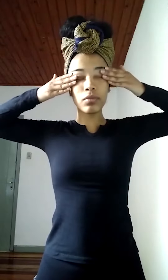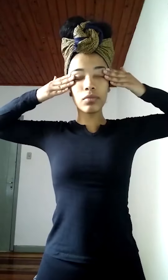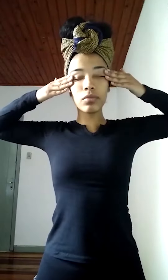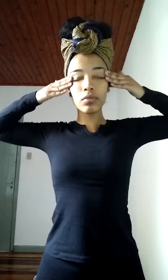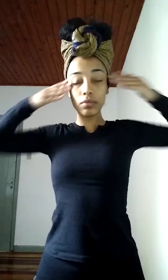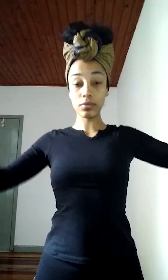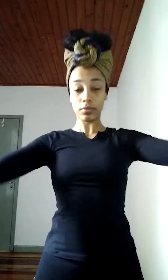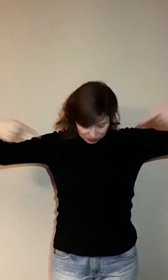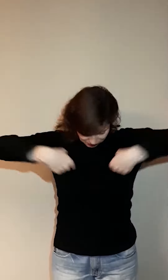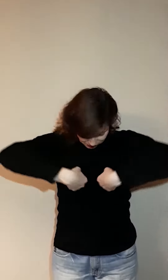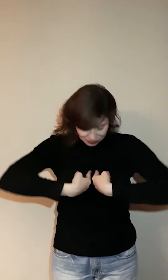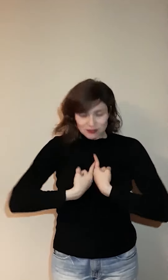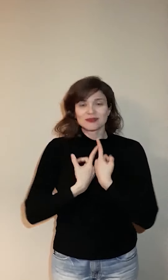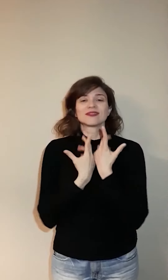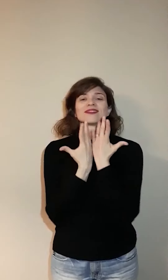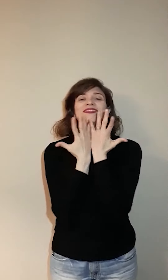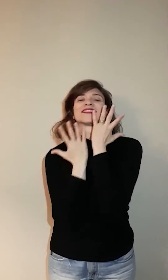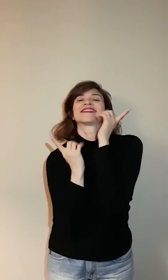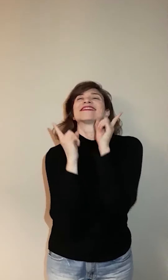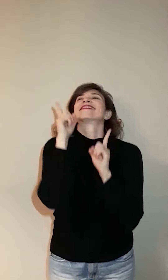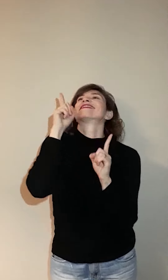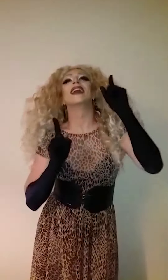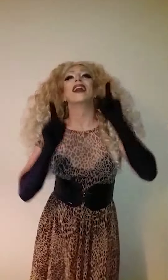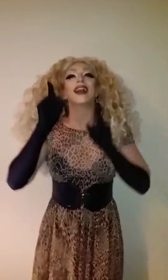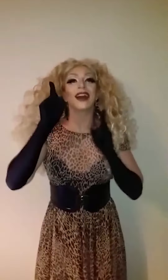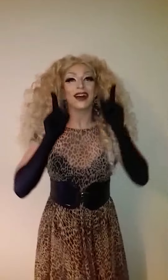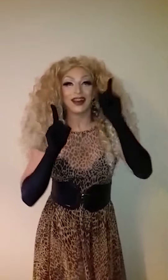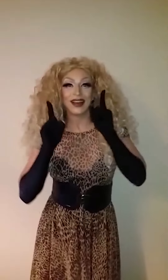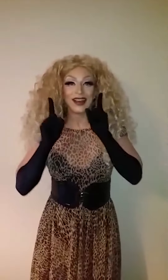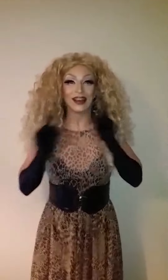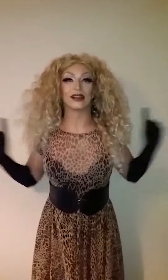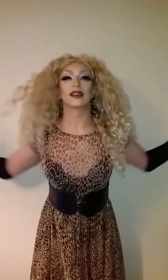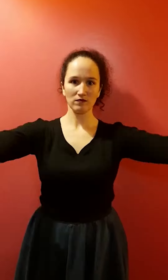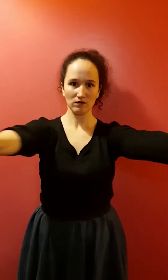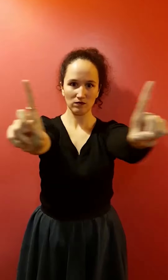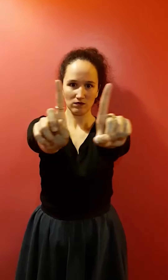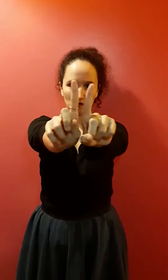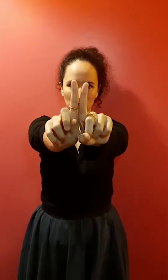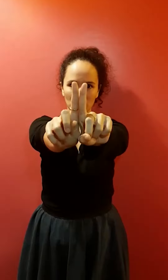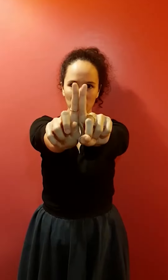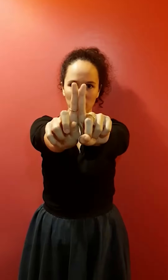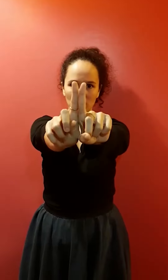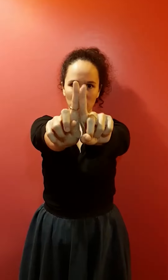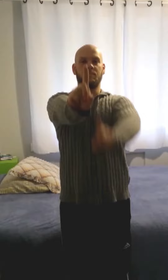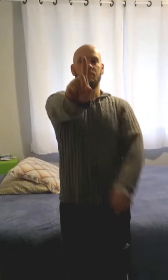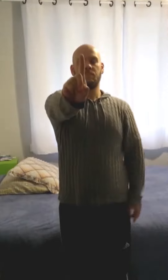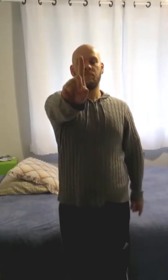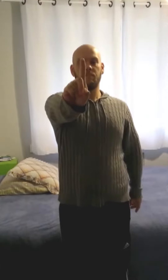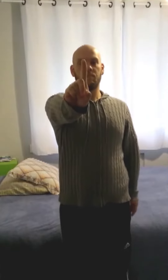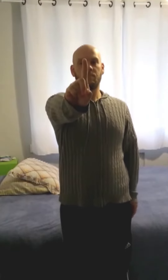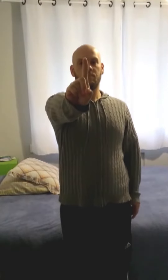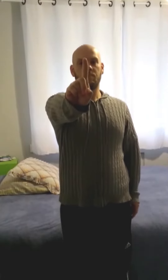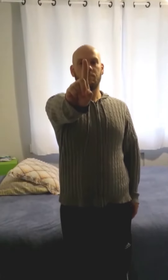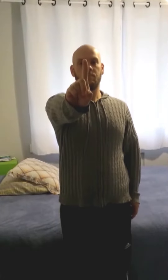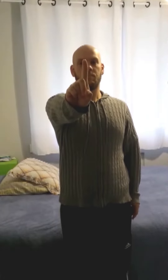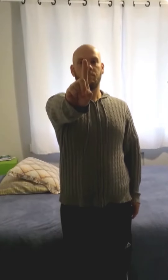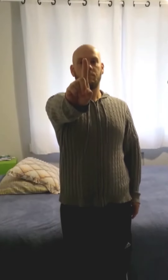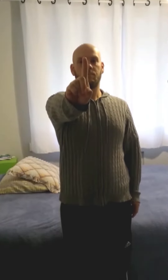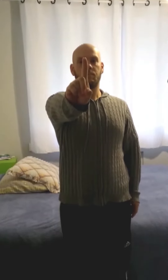Tupi. Somos todos eles da ralé da realeza. Somos um só, um só.